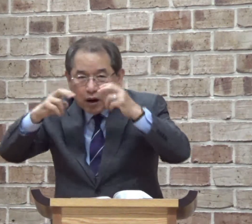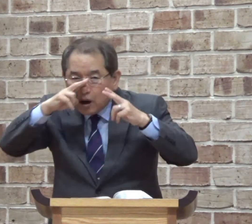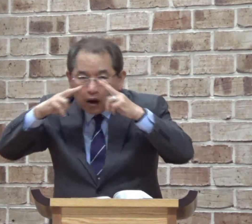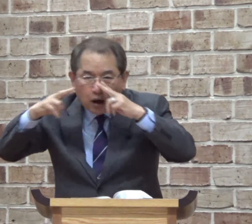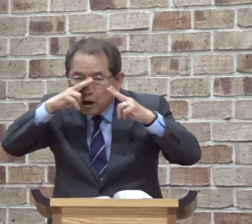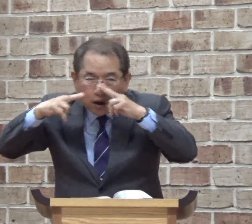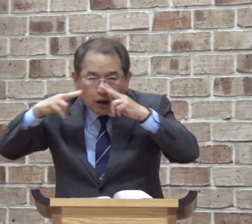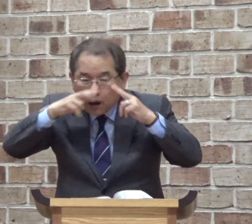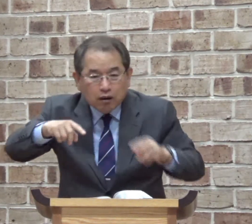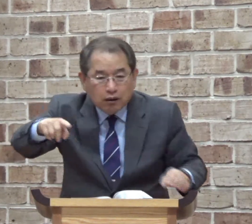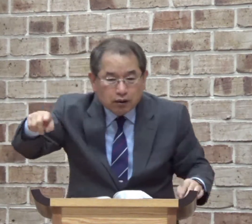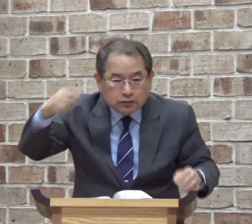질투하기 시작했습니다.